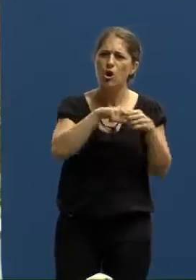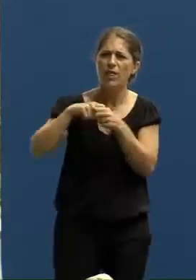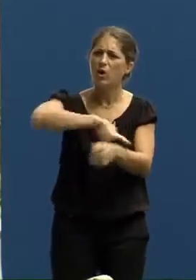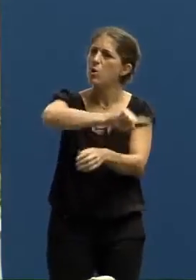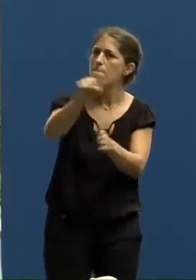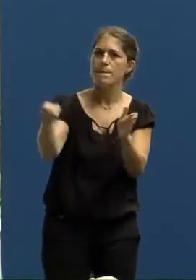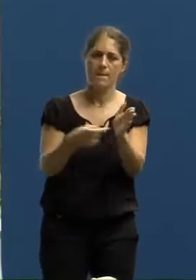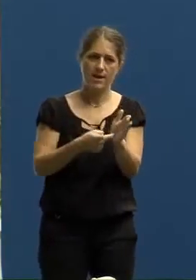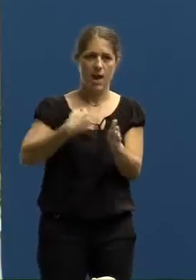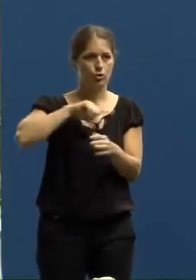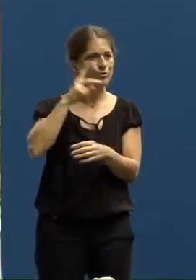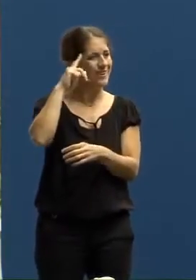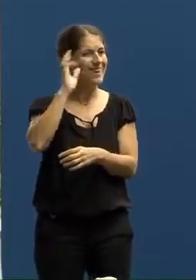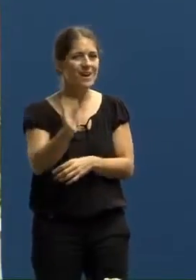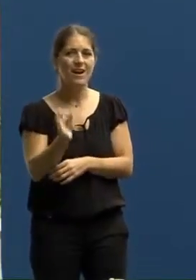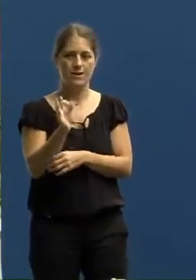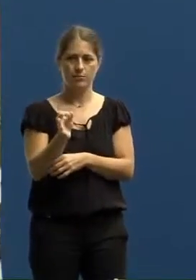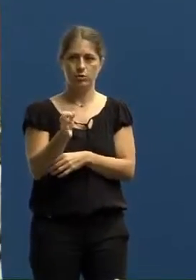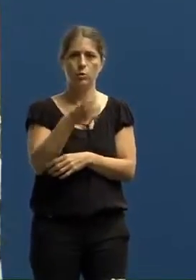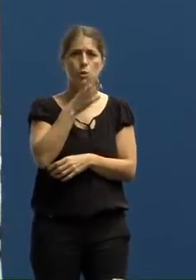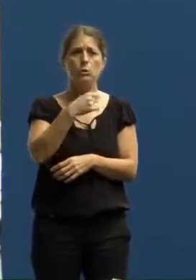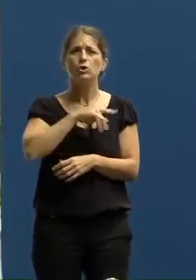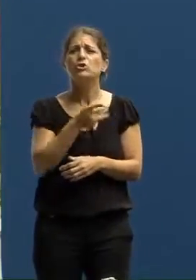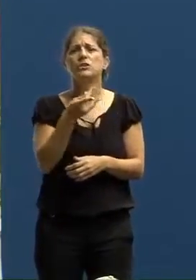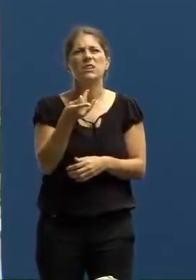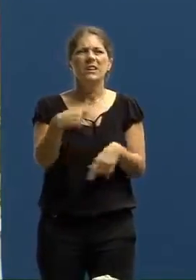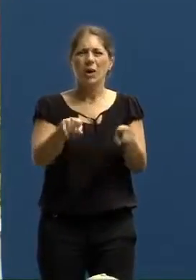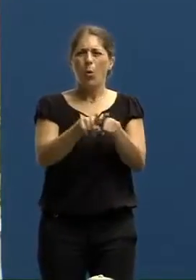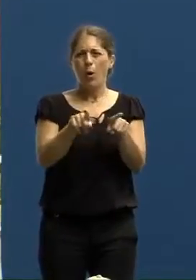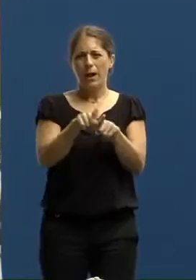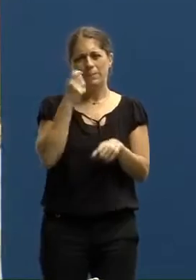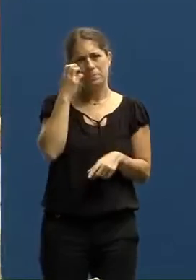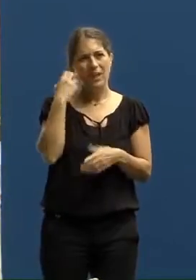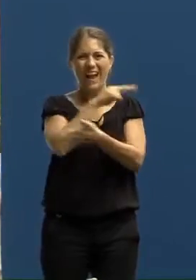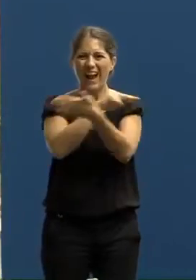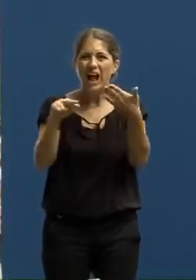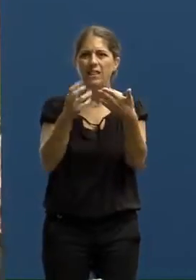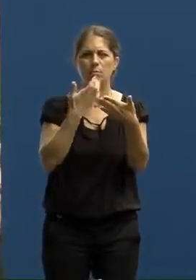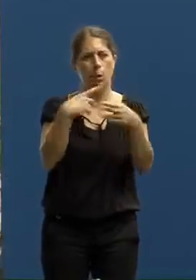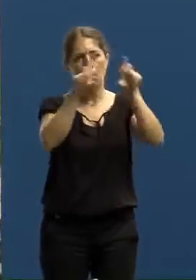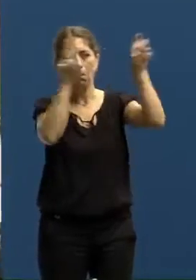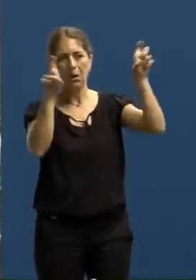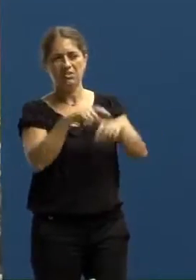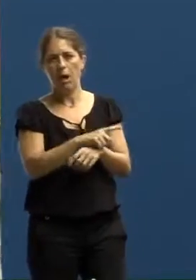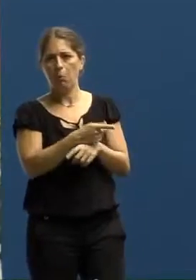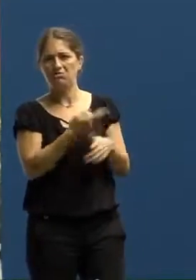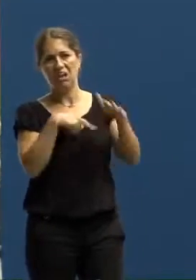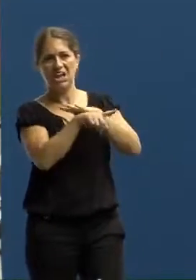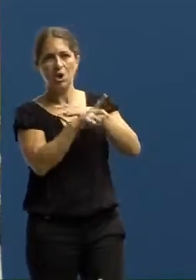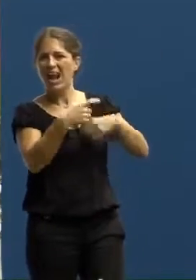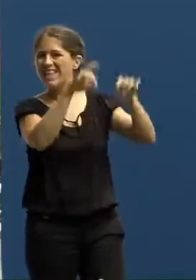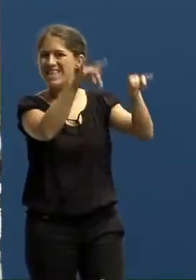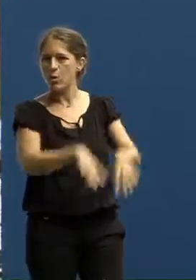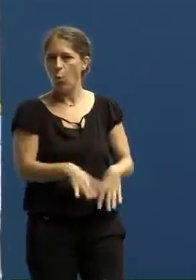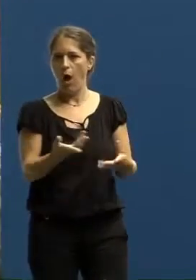total entre uns e outros, porque non queremos que se poda manexar Galicia como unha empresa, como fixo Feijóo durante estes anos,